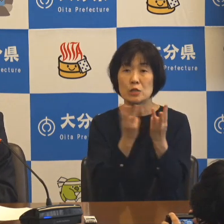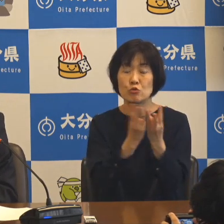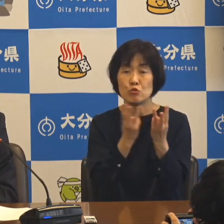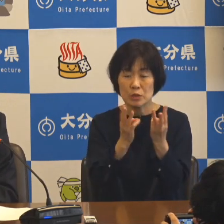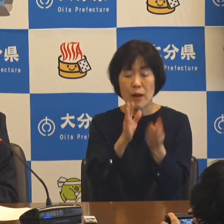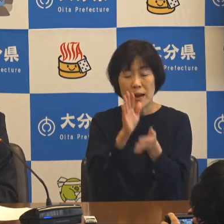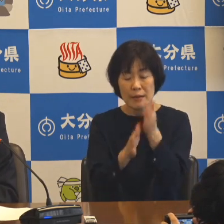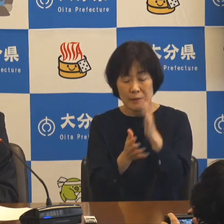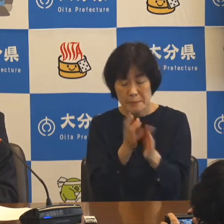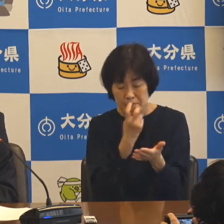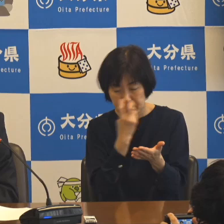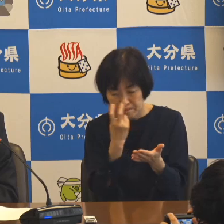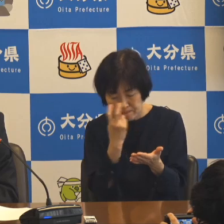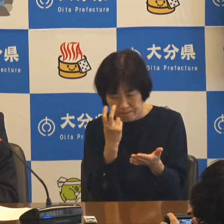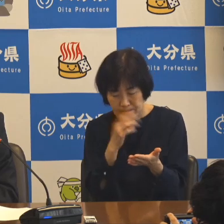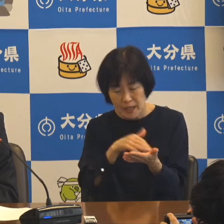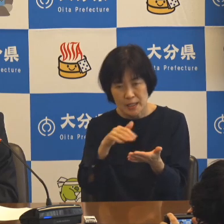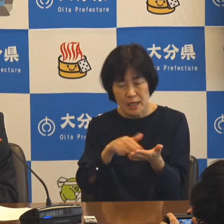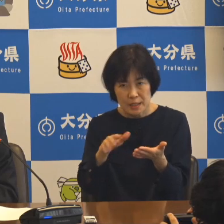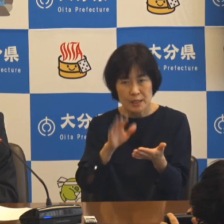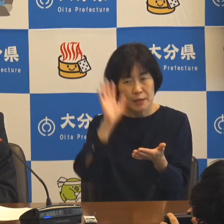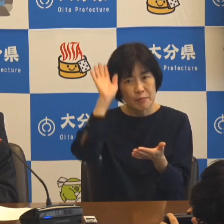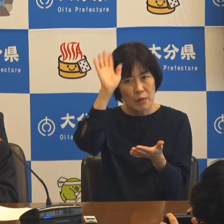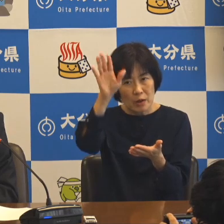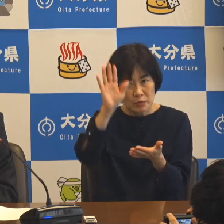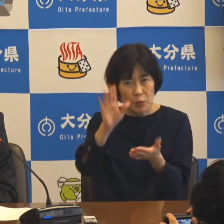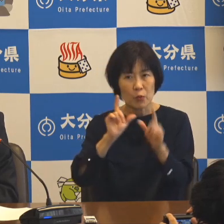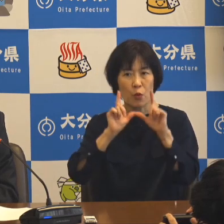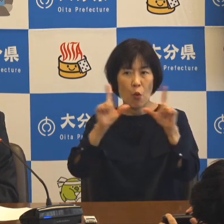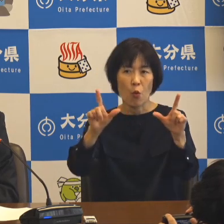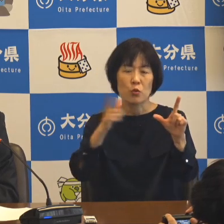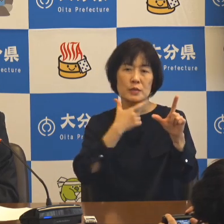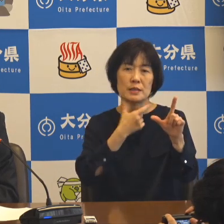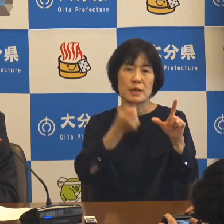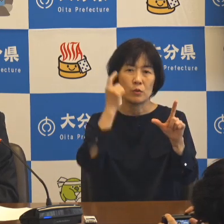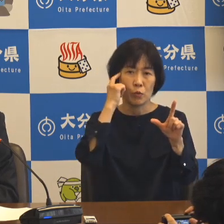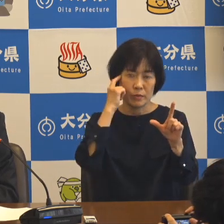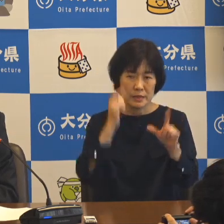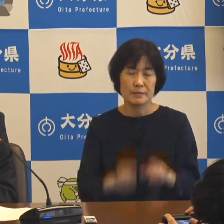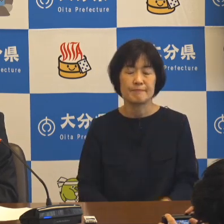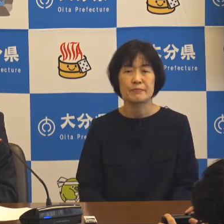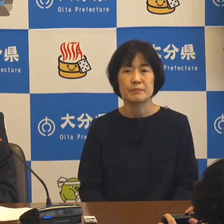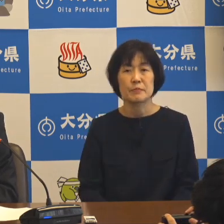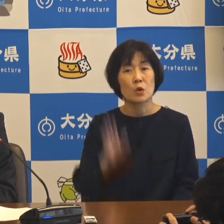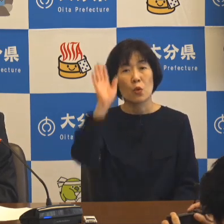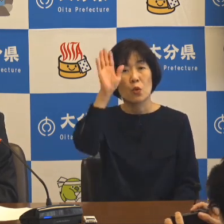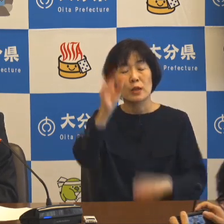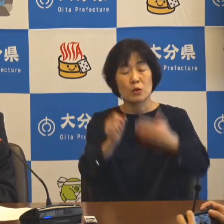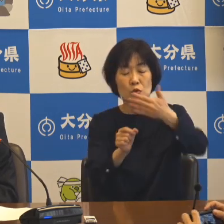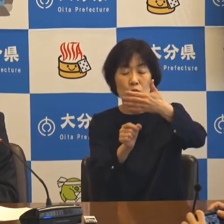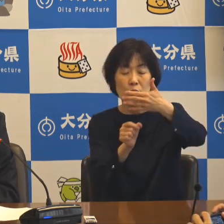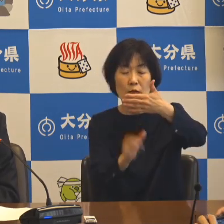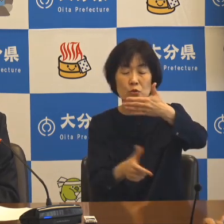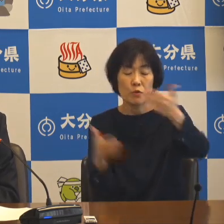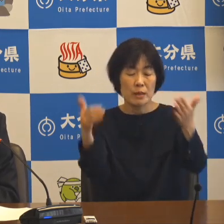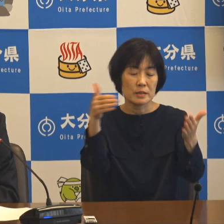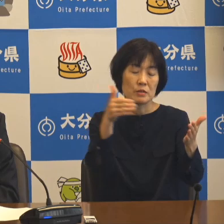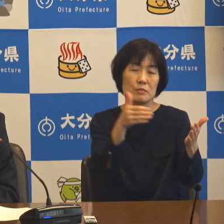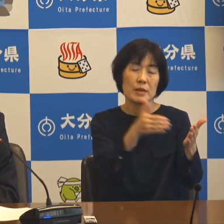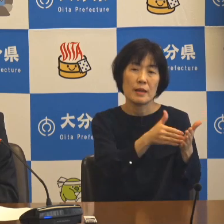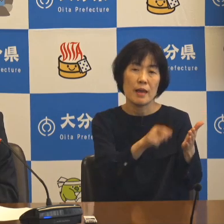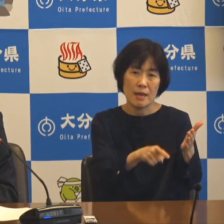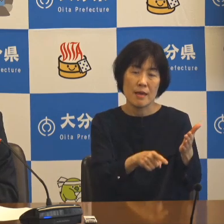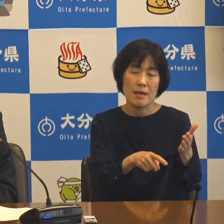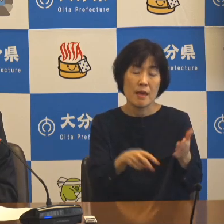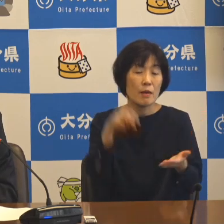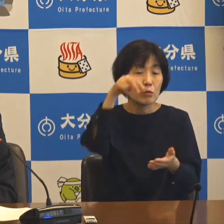精査をして、ご報告をしたいと思いますが、この後ですね、9月の末まで、乗り降